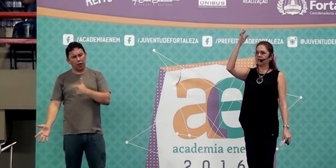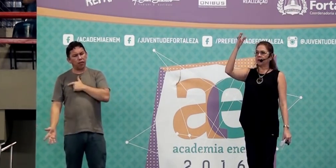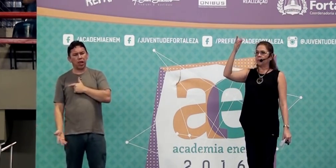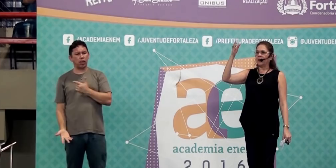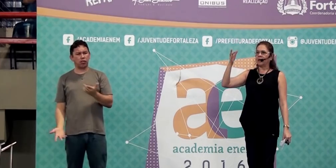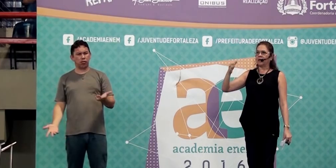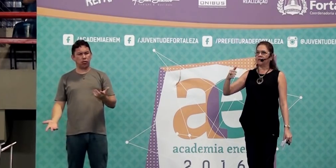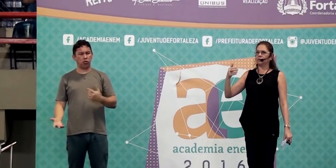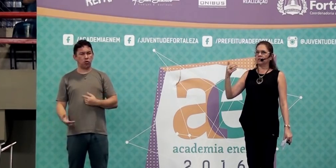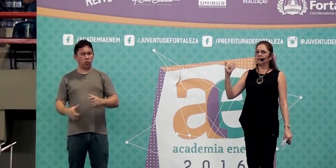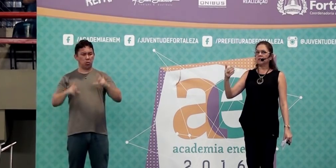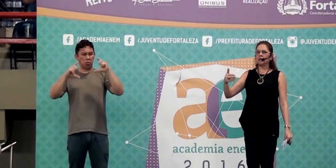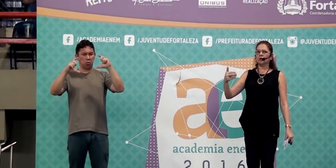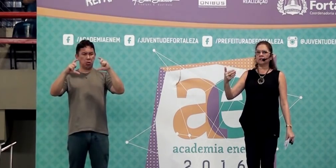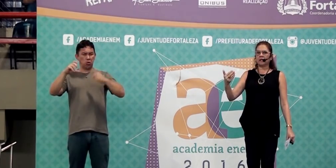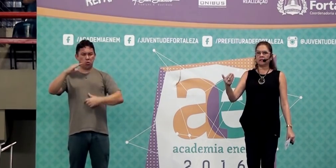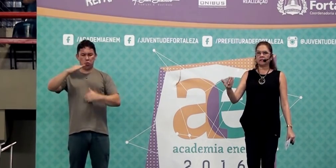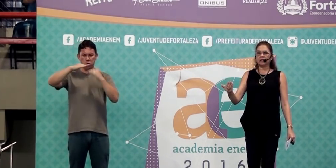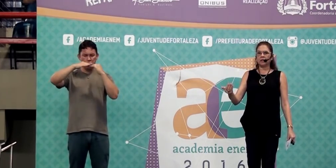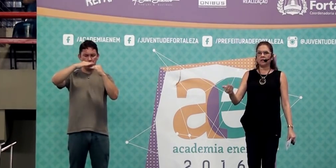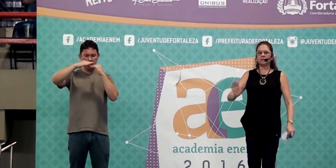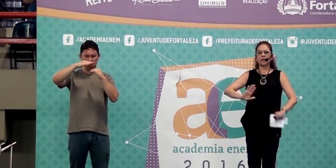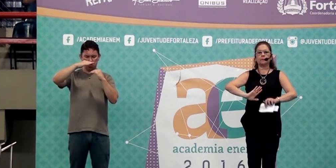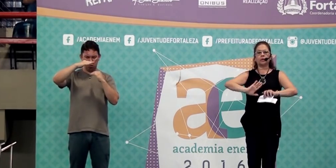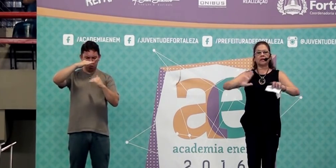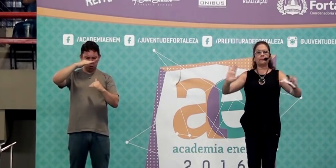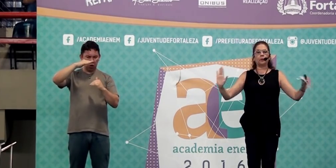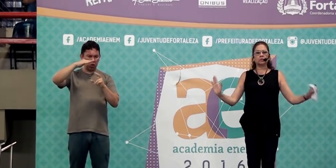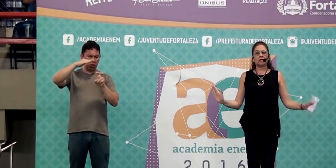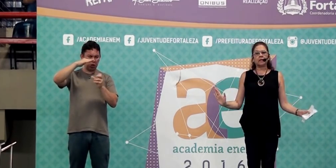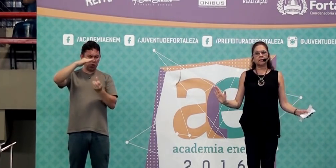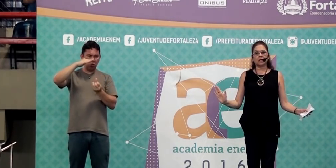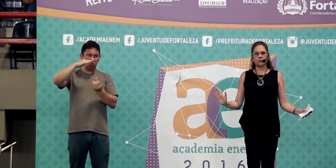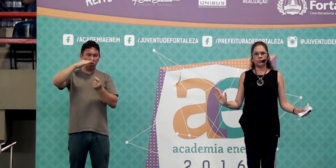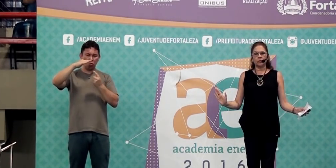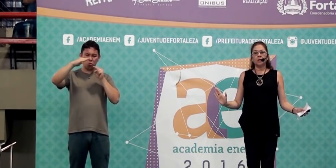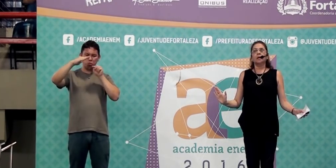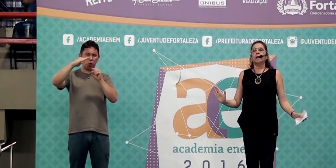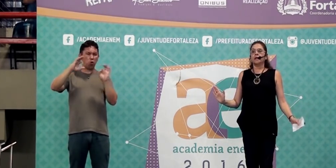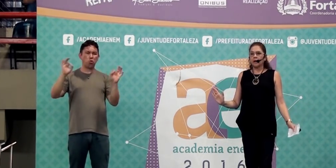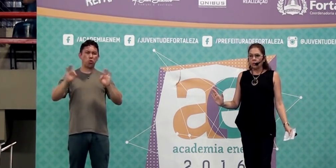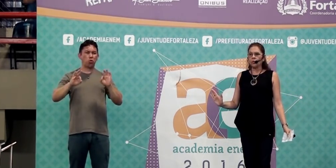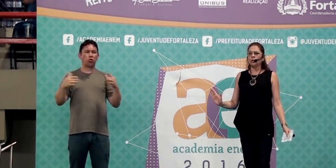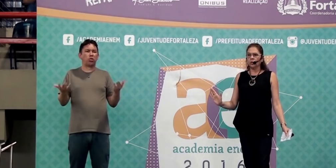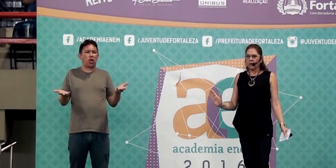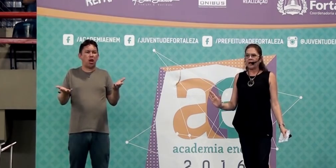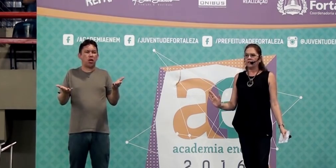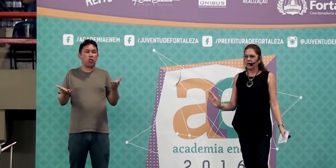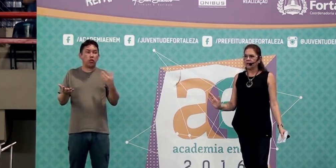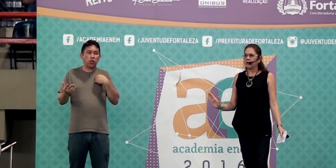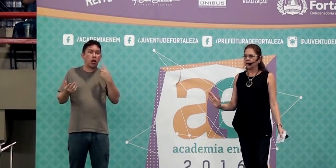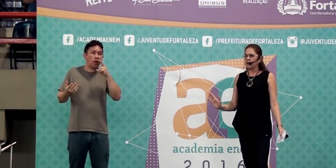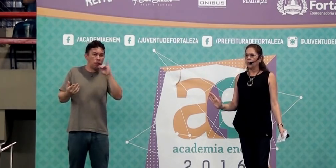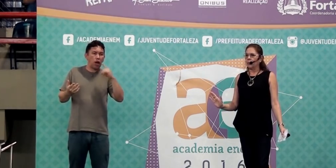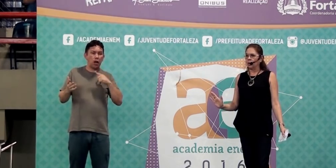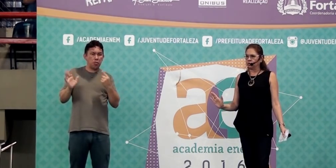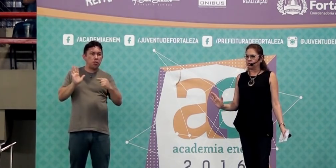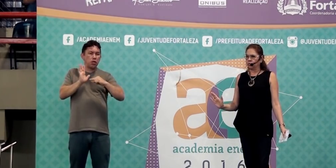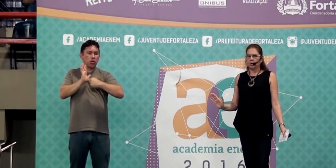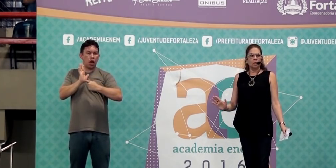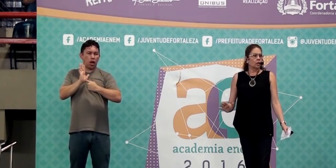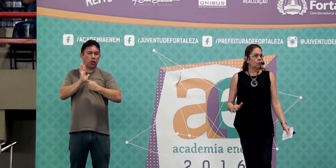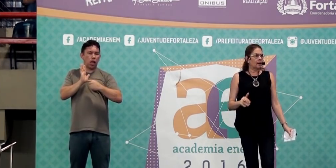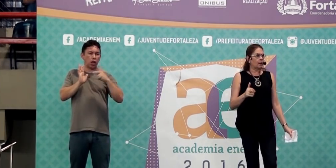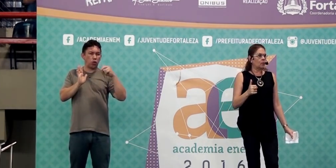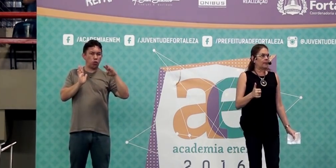Você fazer um parágrafo de 5 ou 6 linhas sem botar ponto em canto nenhum. Em algum lugar vai ter que ter o